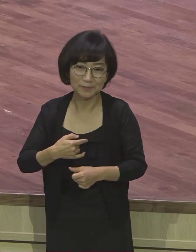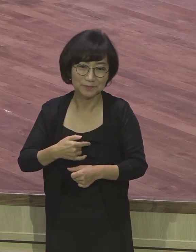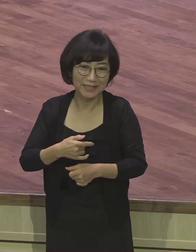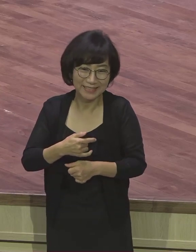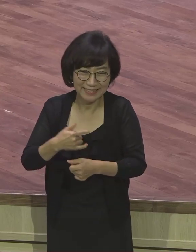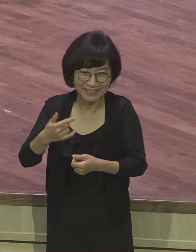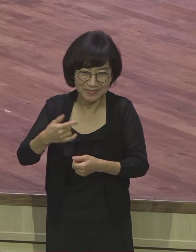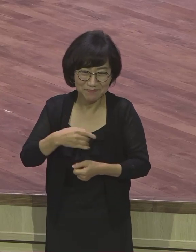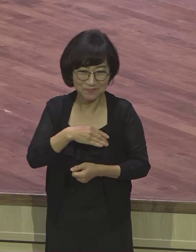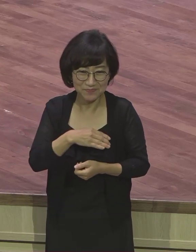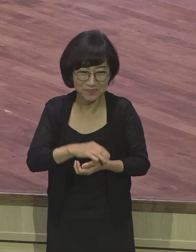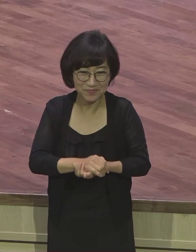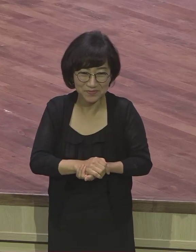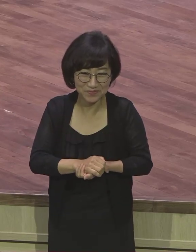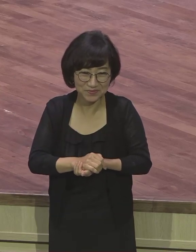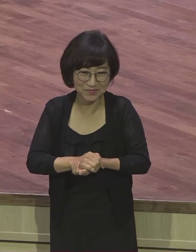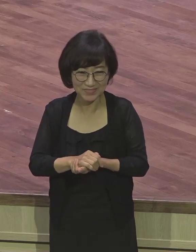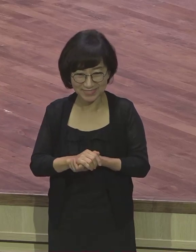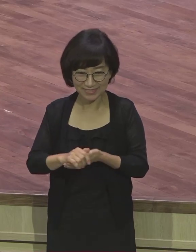목을 잘라도